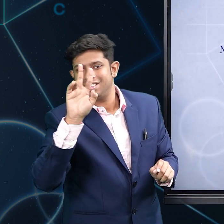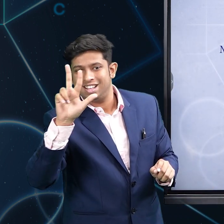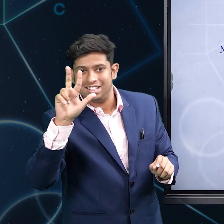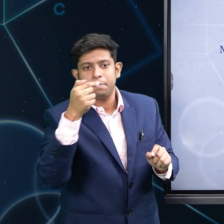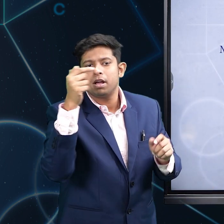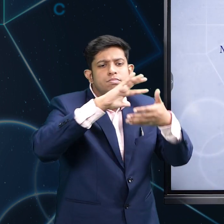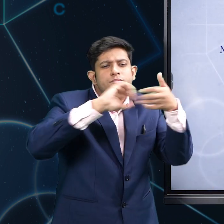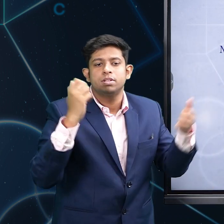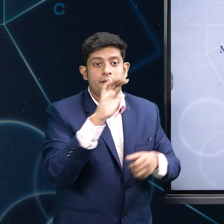545.20.